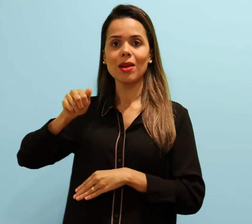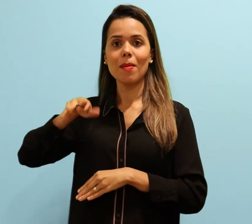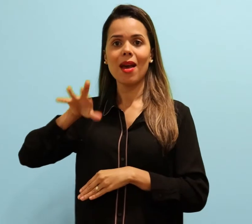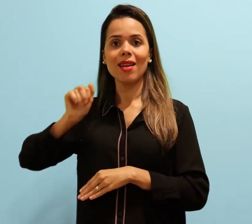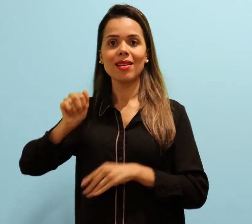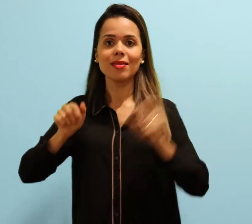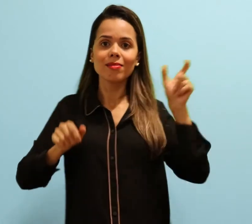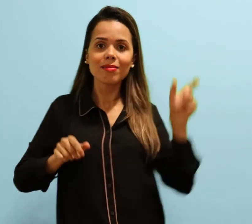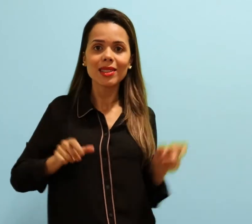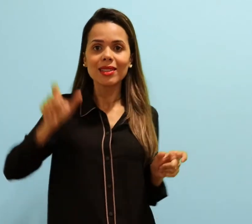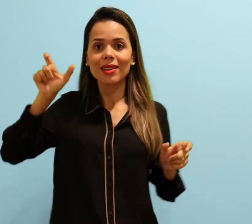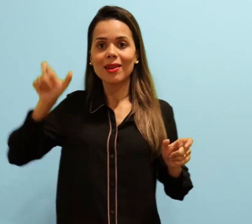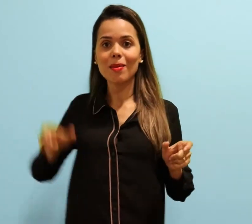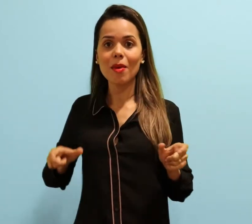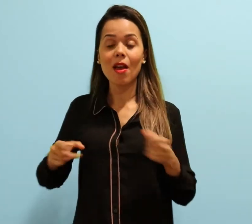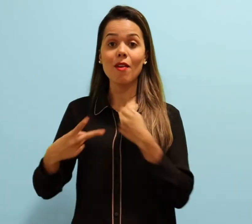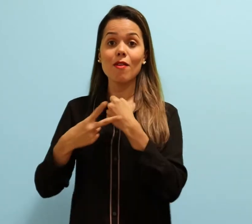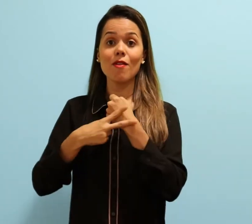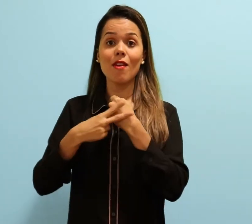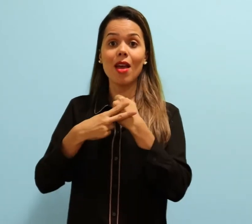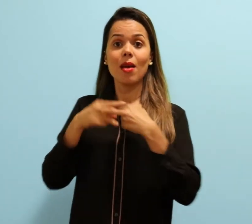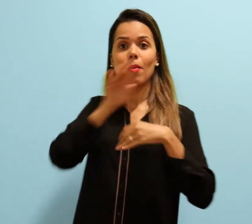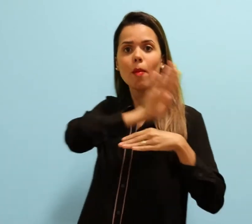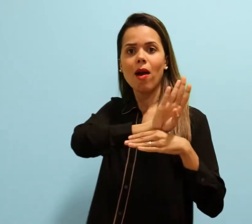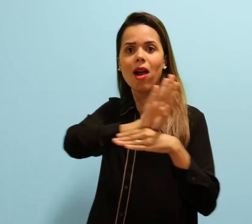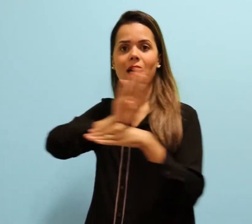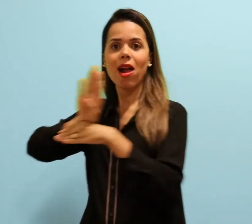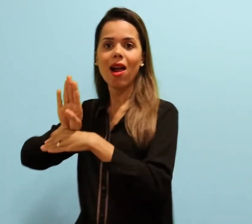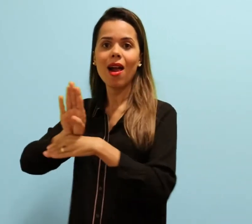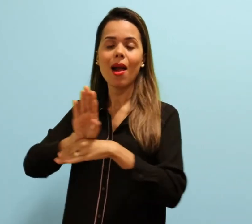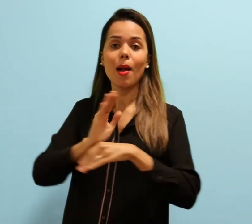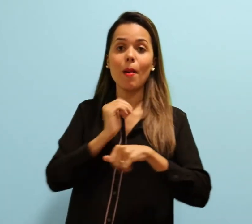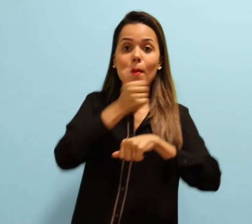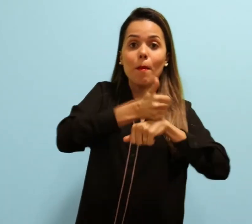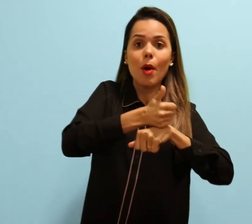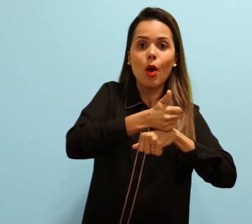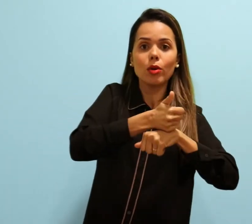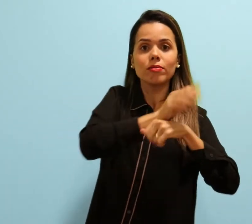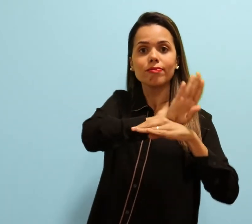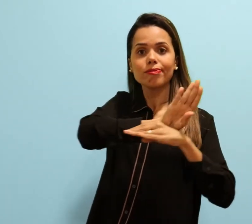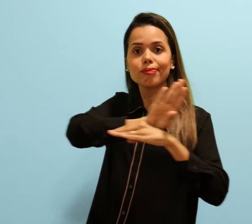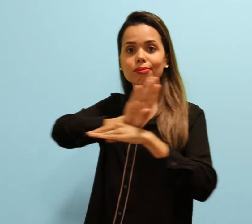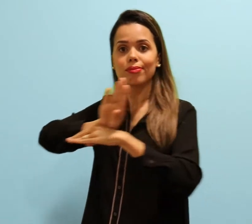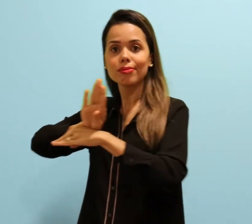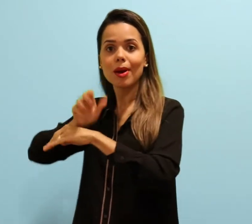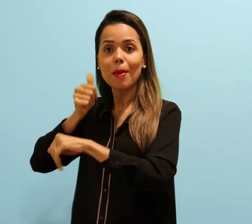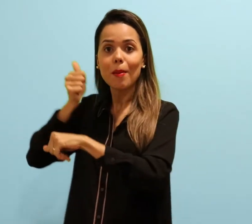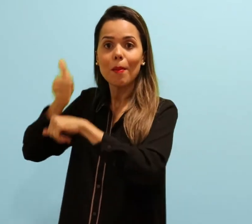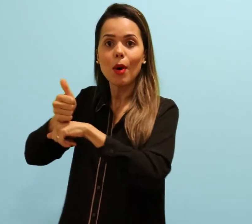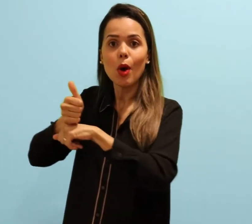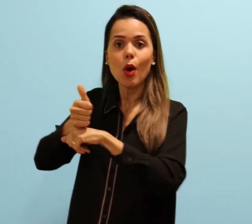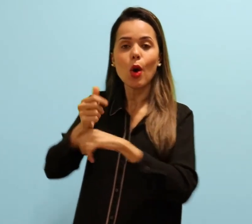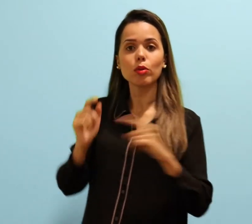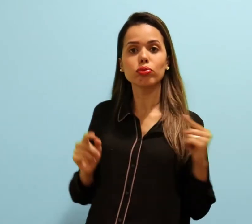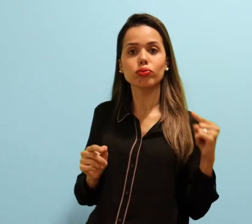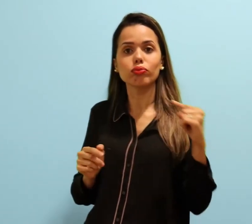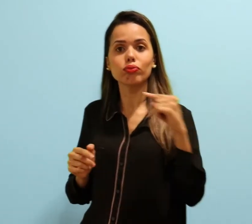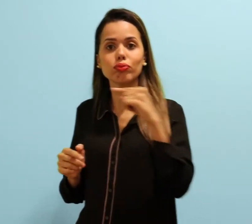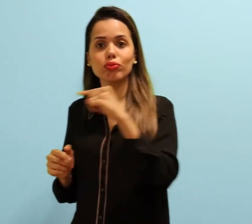estão estabelecidos no espaço e o verbo se desloca do ponto de referência de João para o ponto de